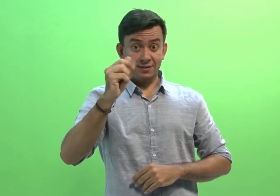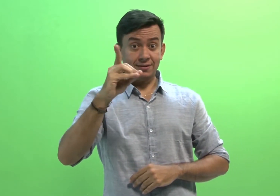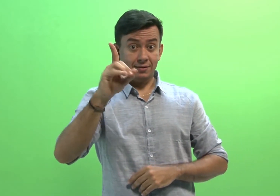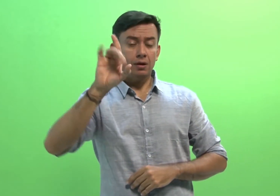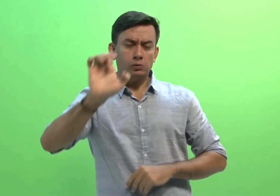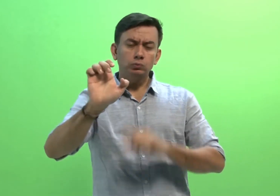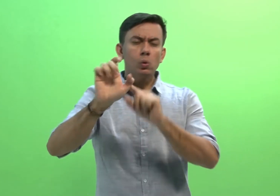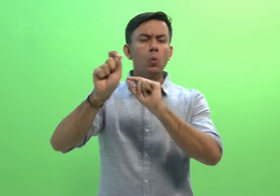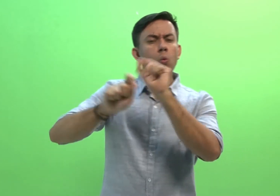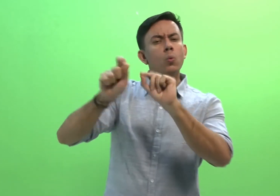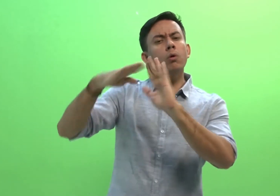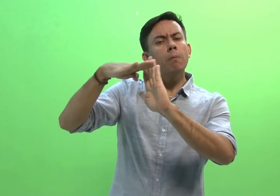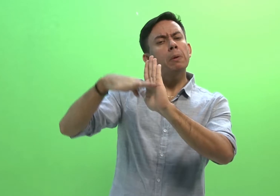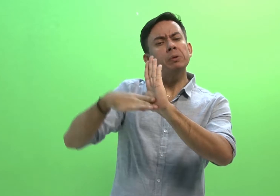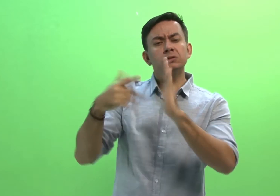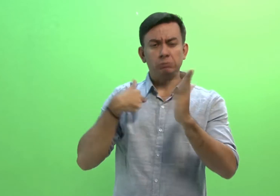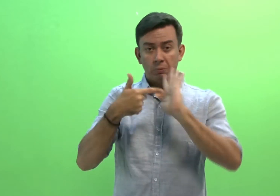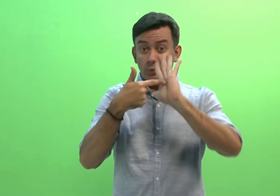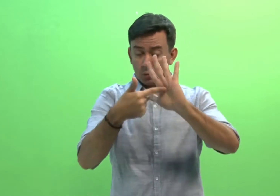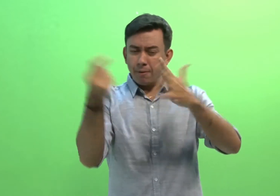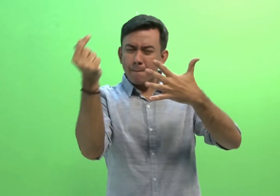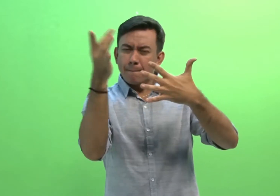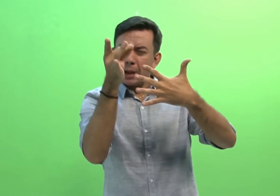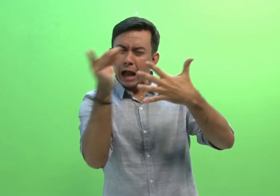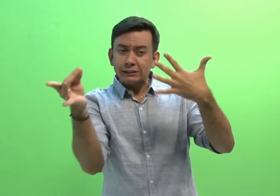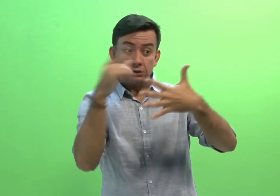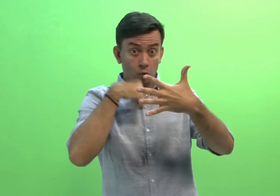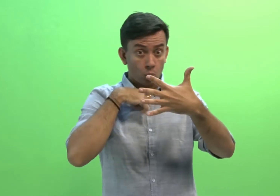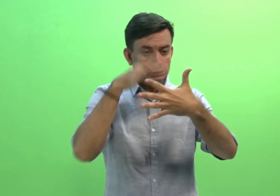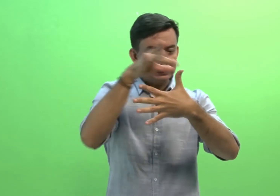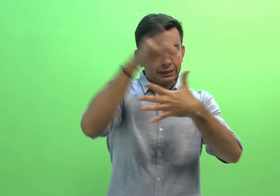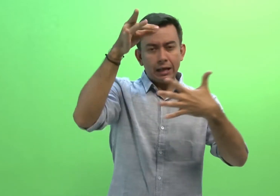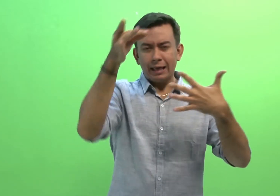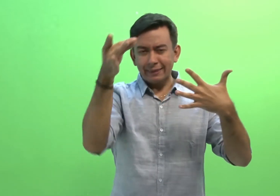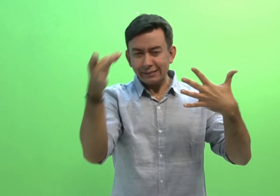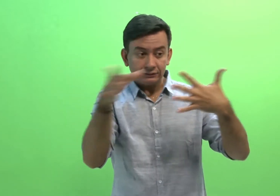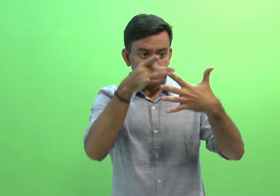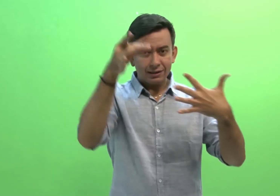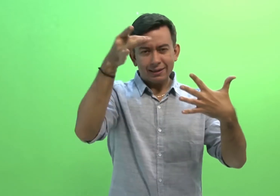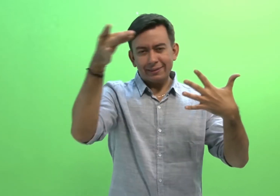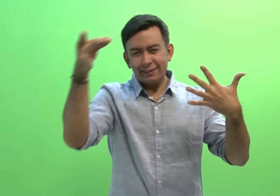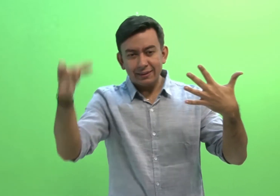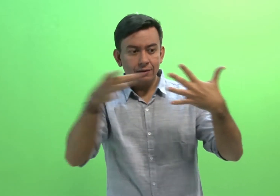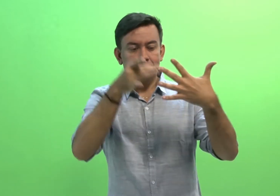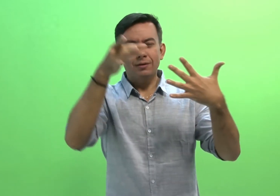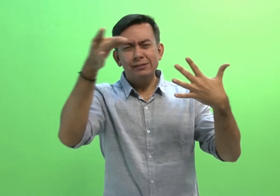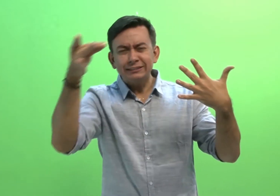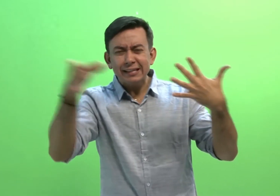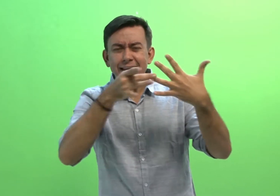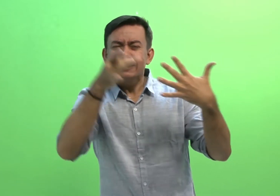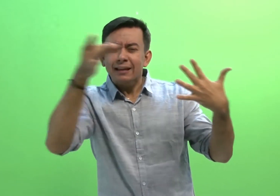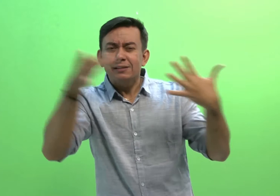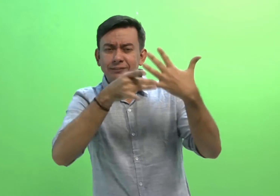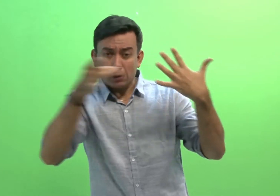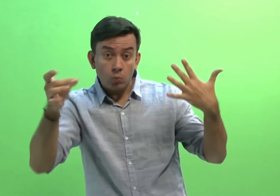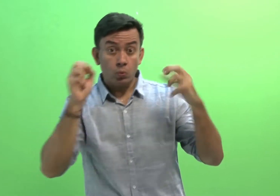Vou mostrar para vocês as propriedades. Mostrarei cada uma delas e as esmiuçarei